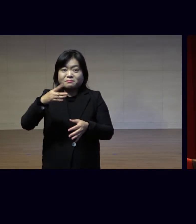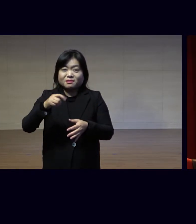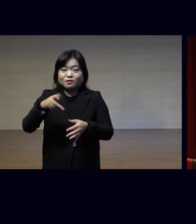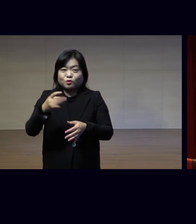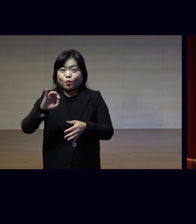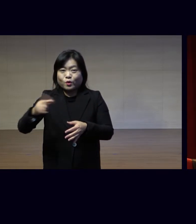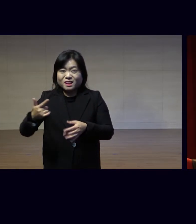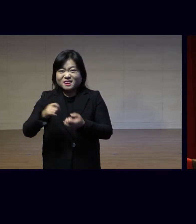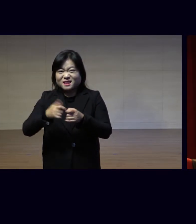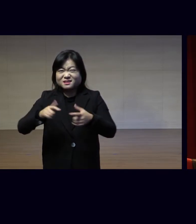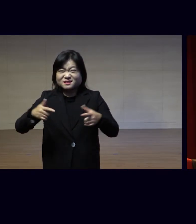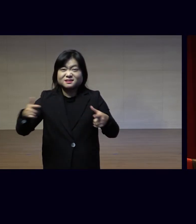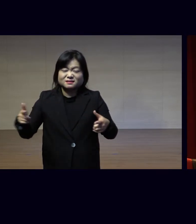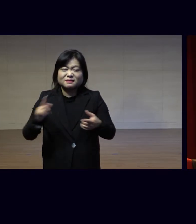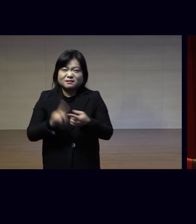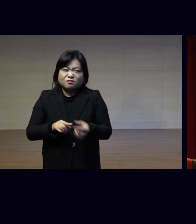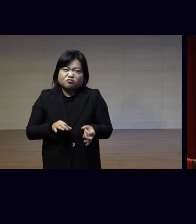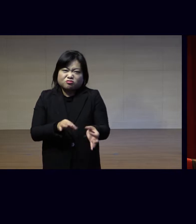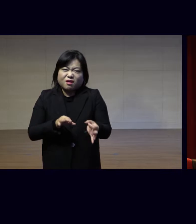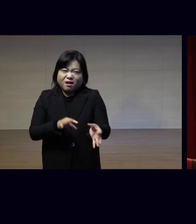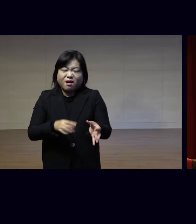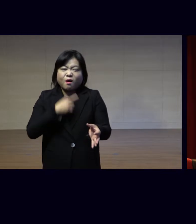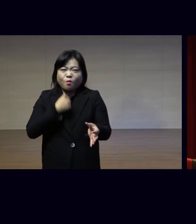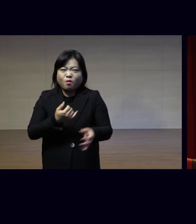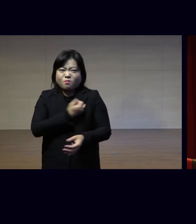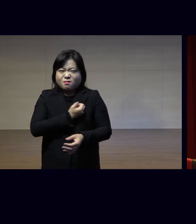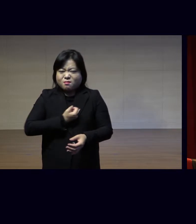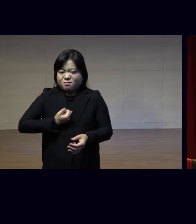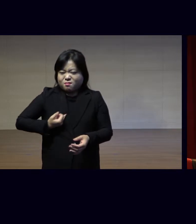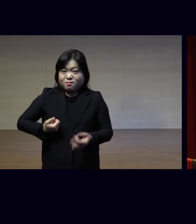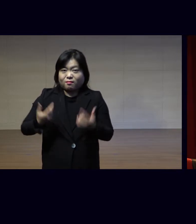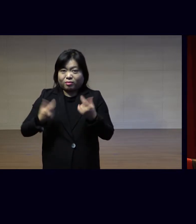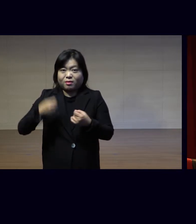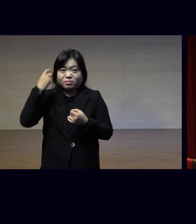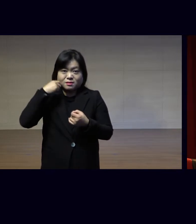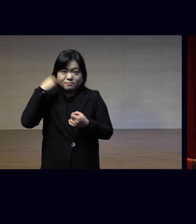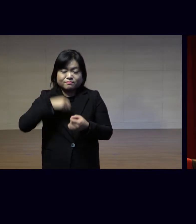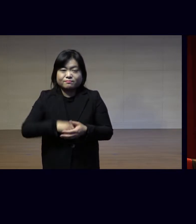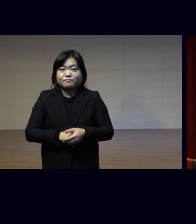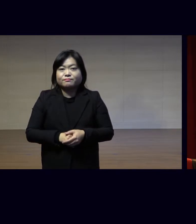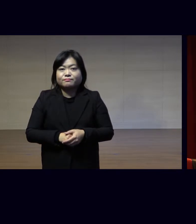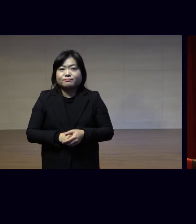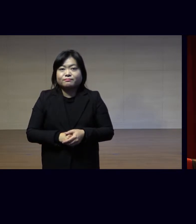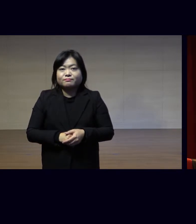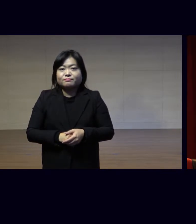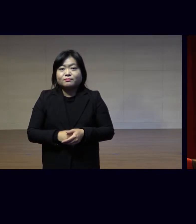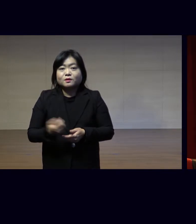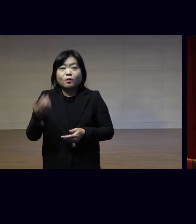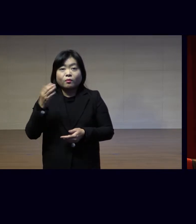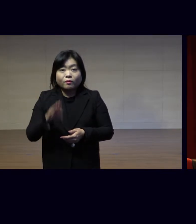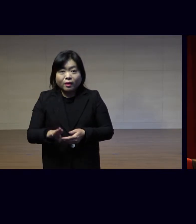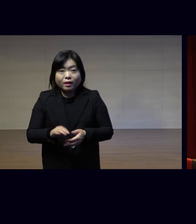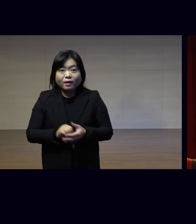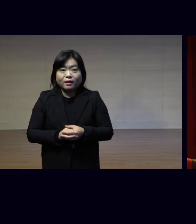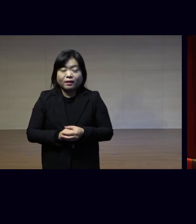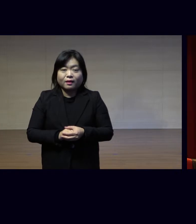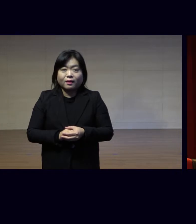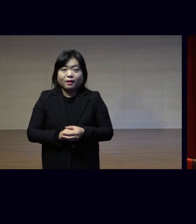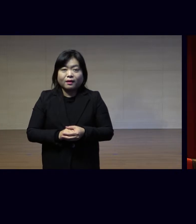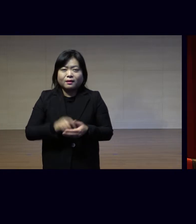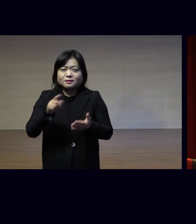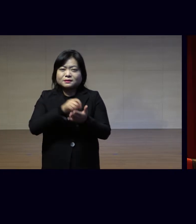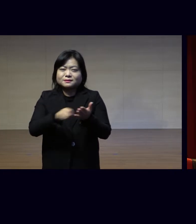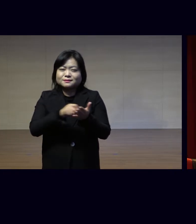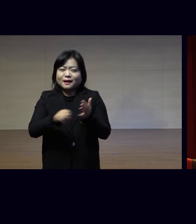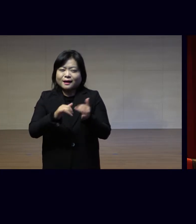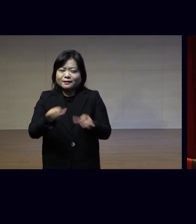않고 막 다 하고 그런 또 여자 관계도 복잡했던 것 같고 그런데 이런 그